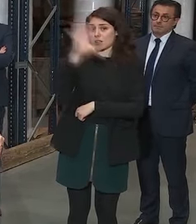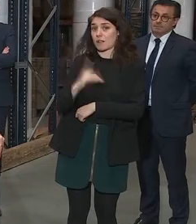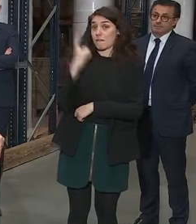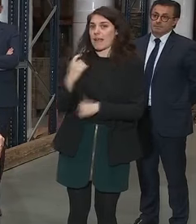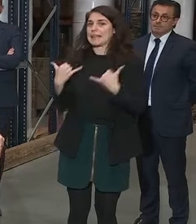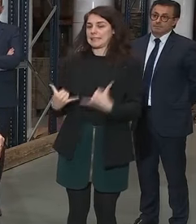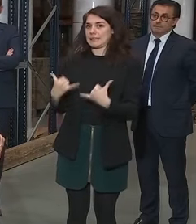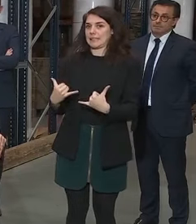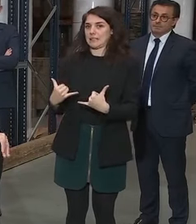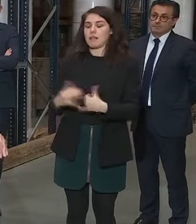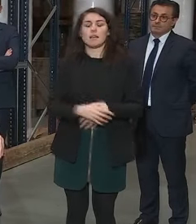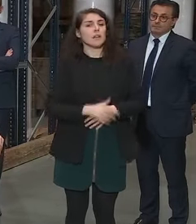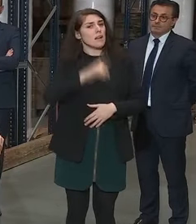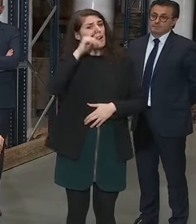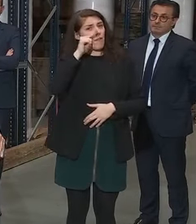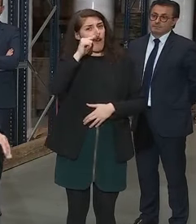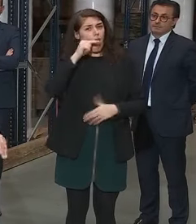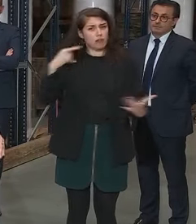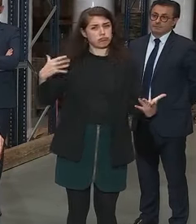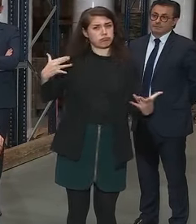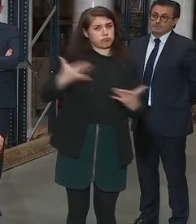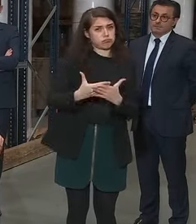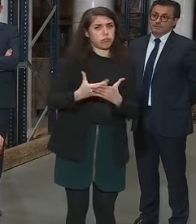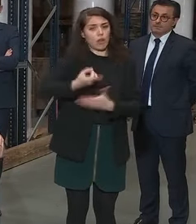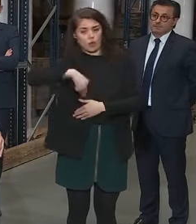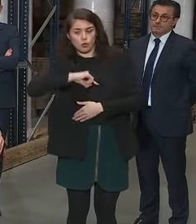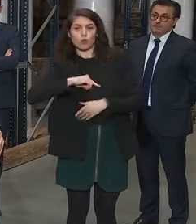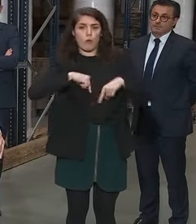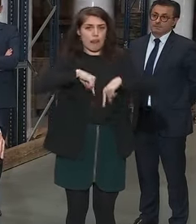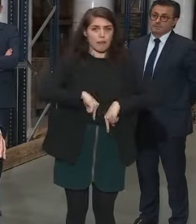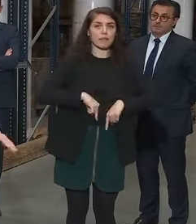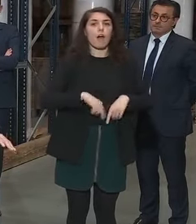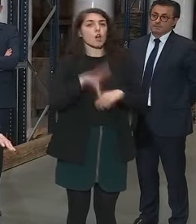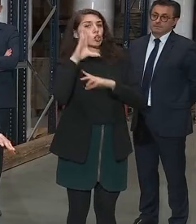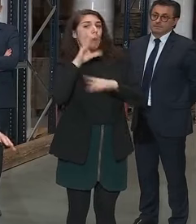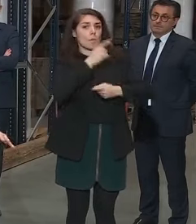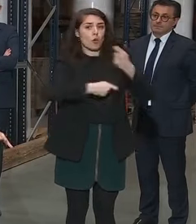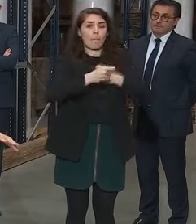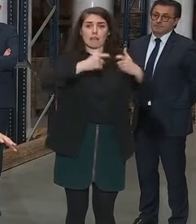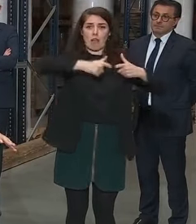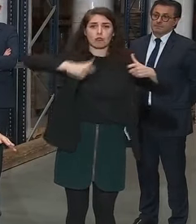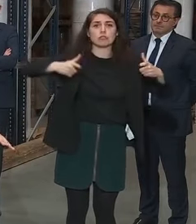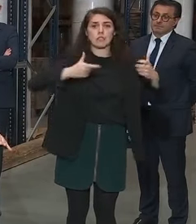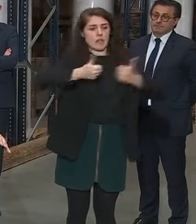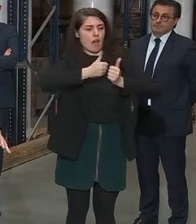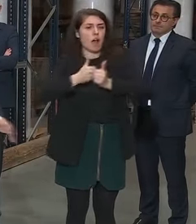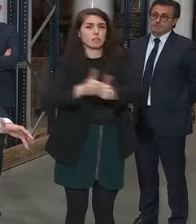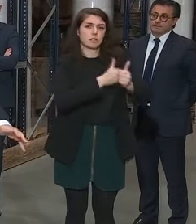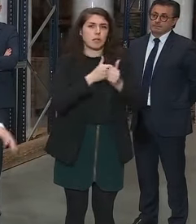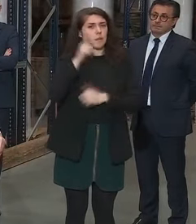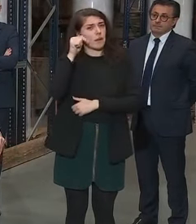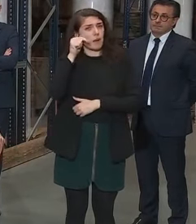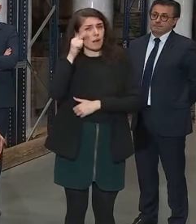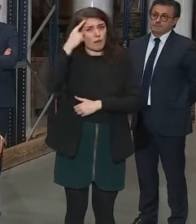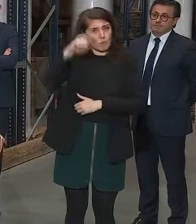semaines, avec l'aide des services de l'État, de la Chambre de commerce et d'industrie, d'une mobilisation exceptionnelle de l'entreprise, de